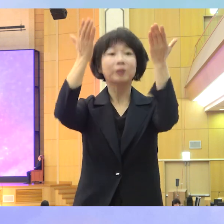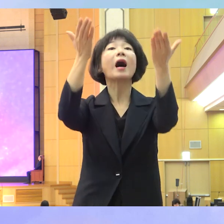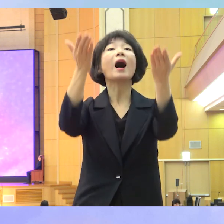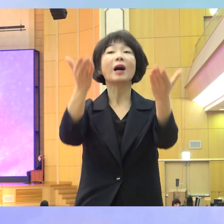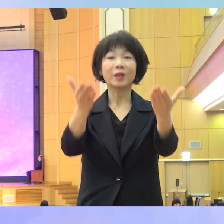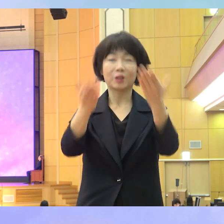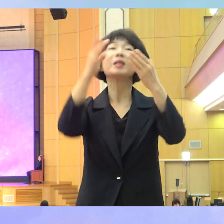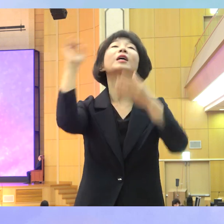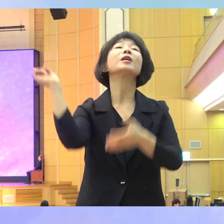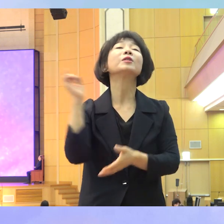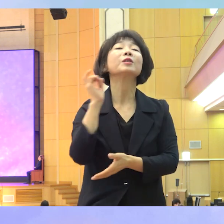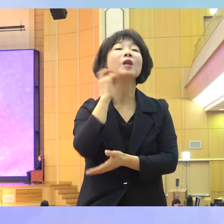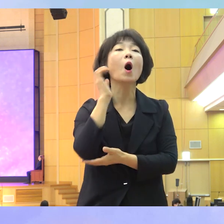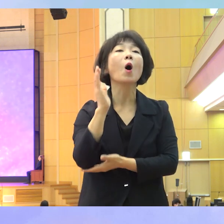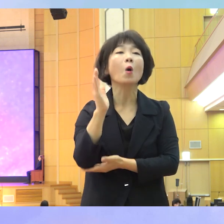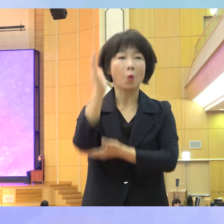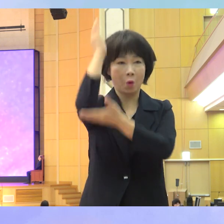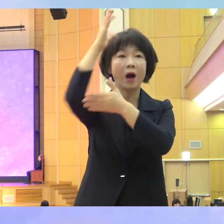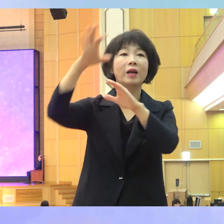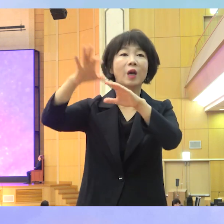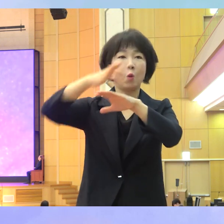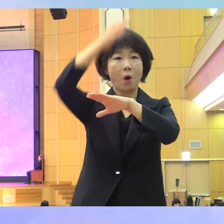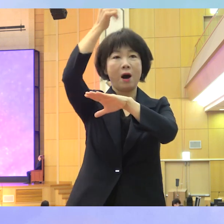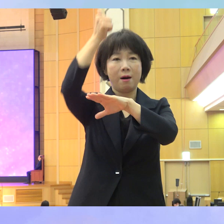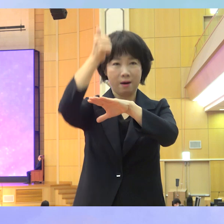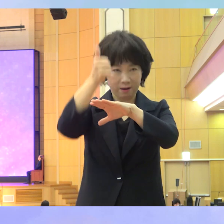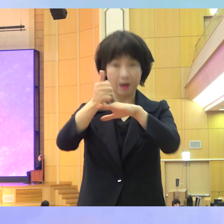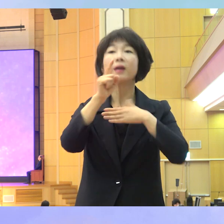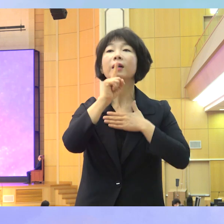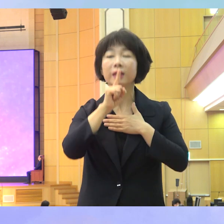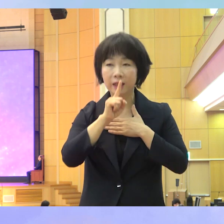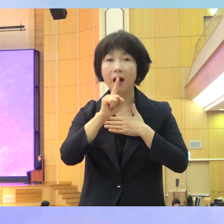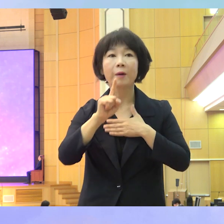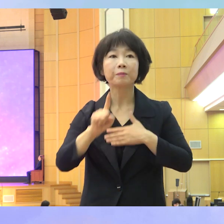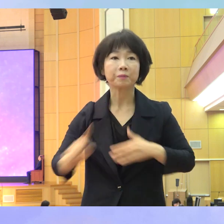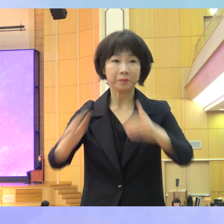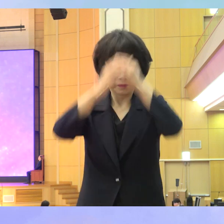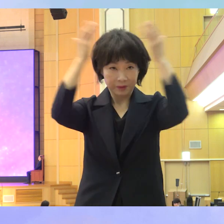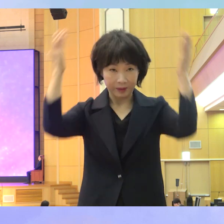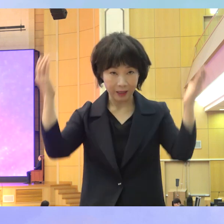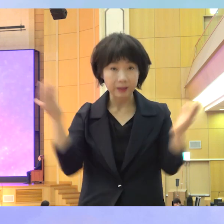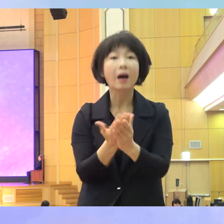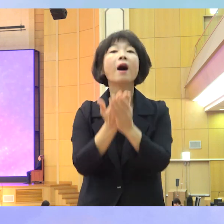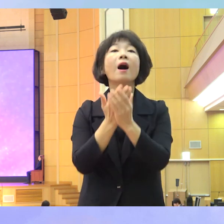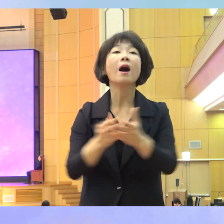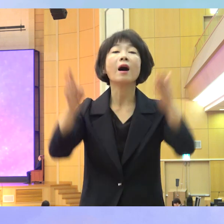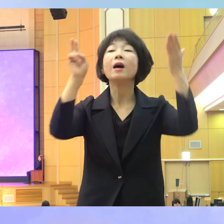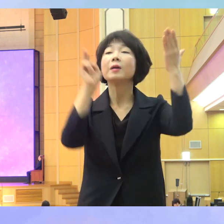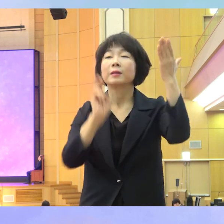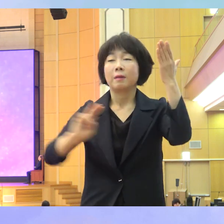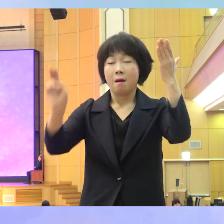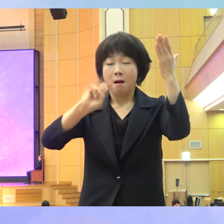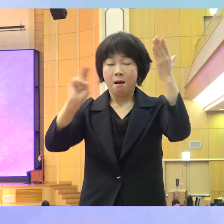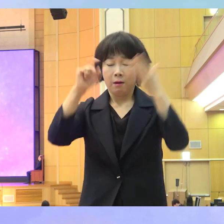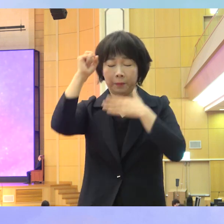만세. 당신은 영광의 왕이라. 다